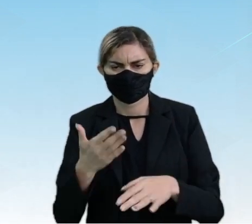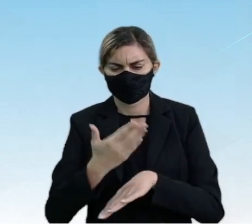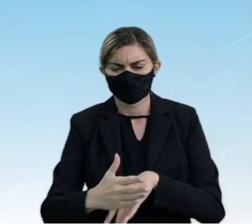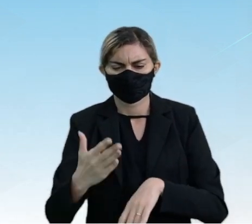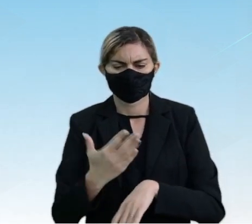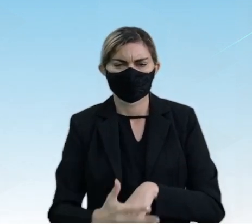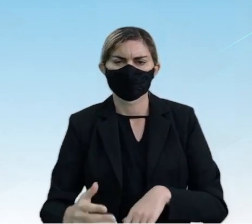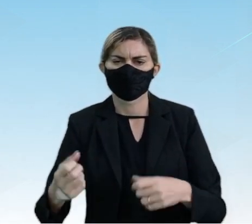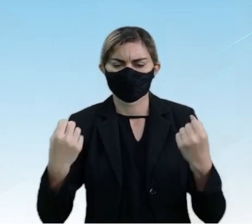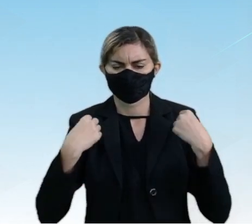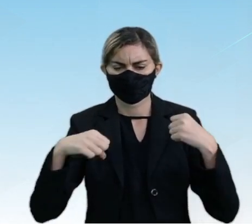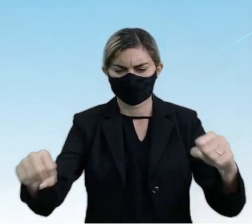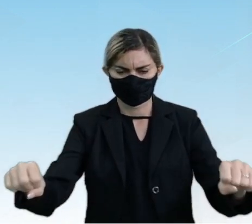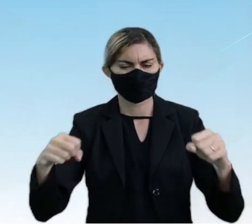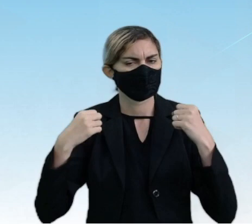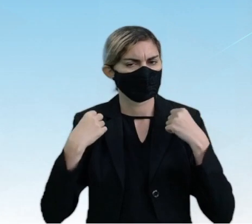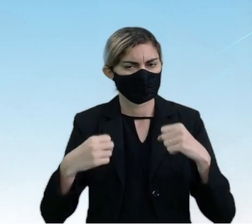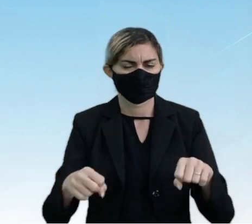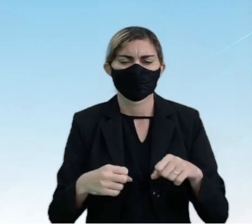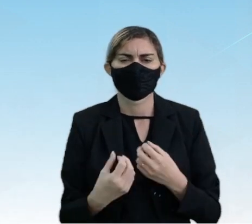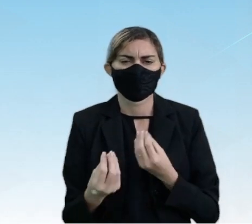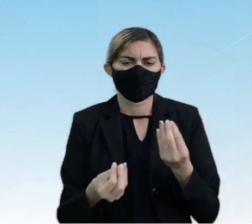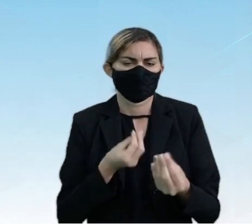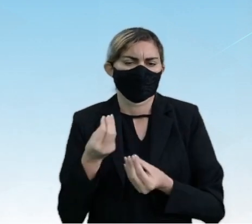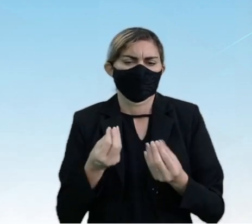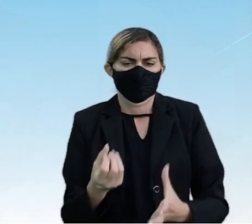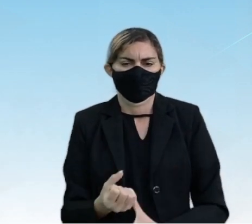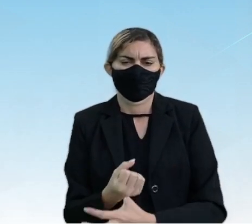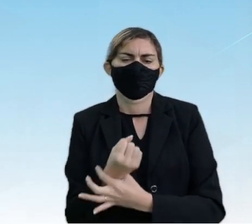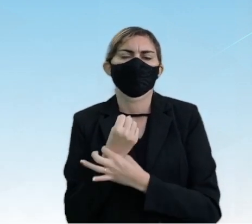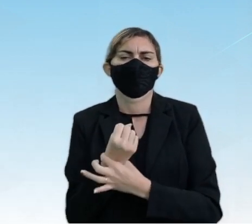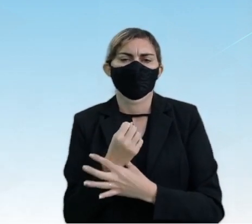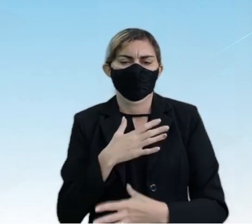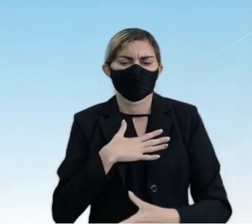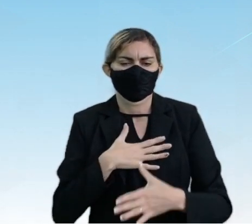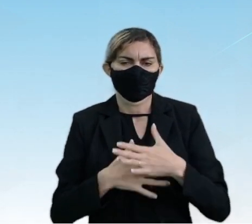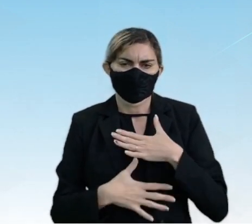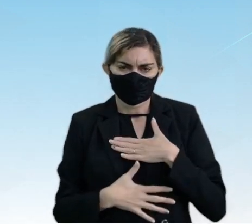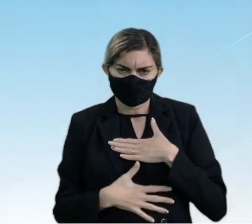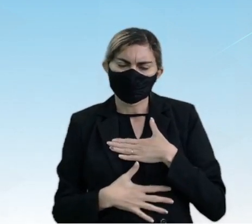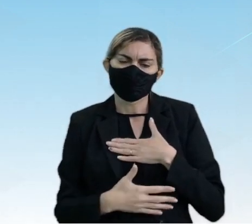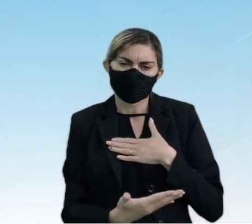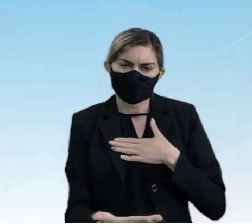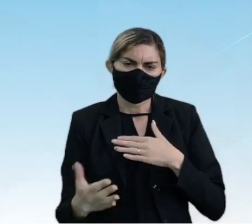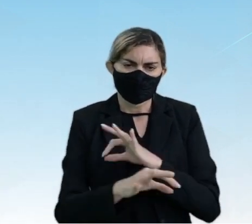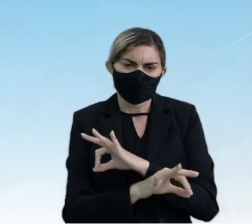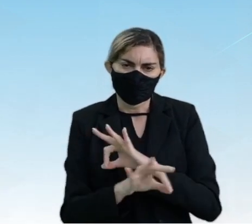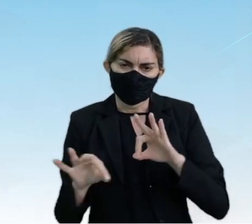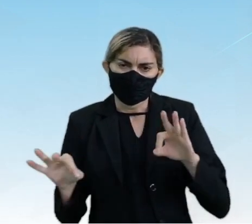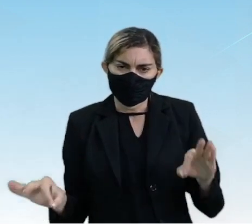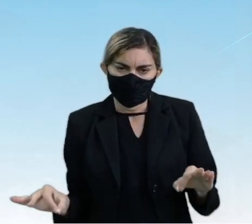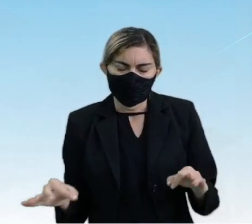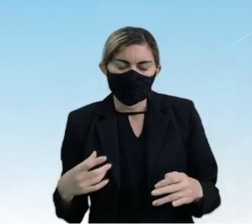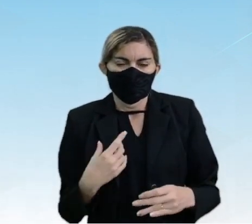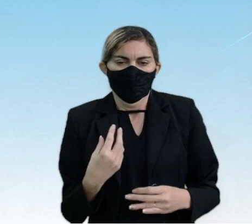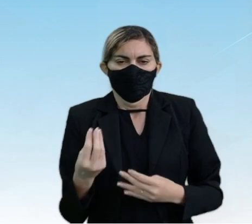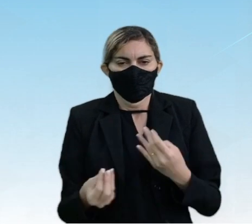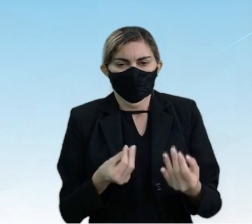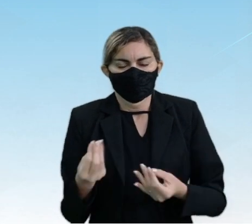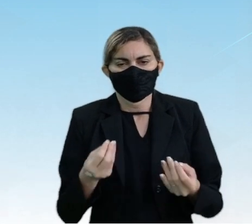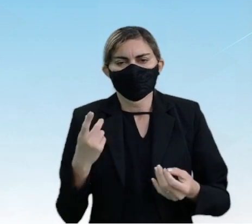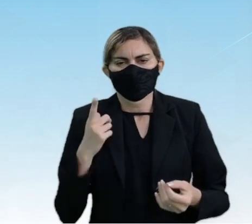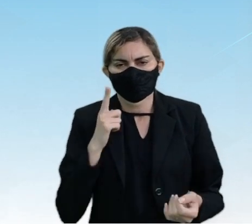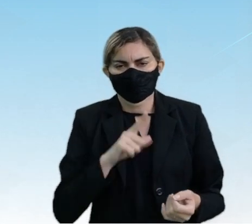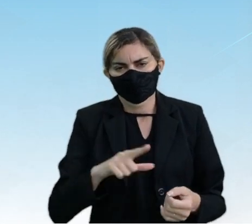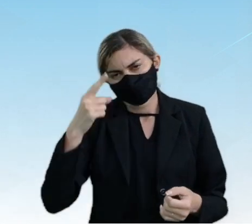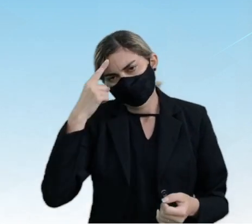da ginástica, a prática da atividade física, como uma forma de garantir que o corpo estaria em ótimas condições, assim como eles já teriam